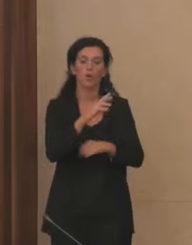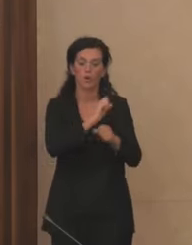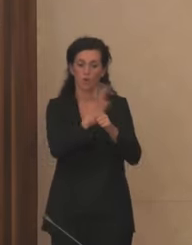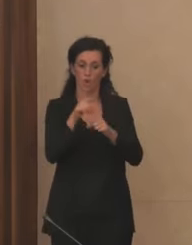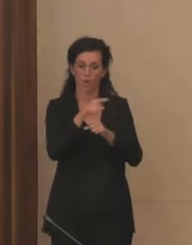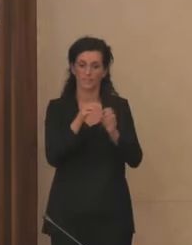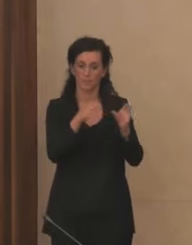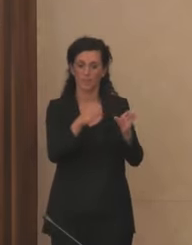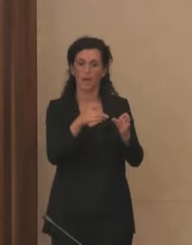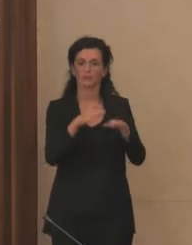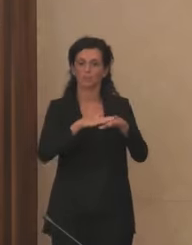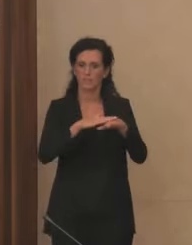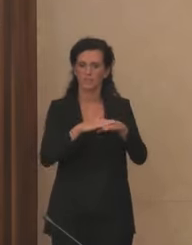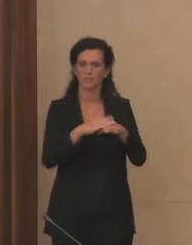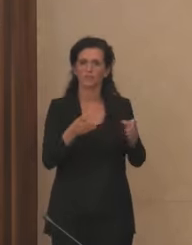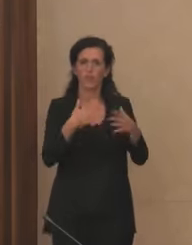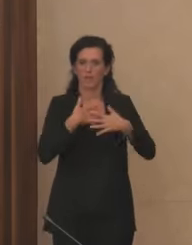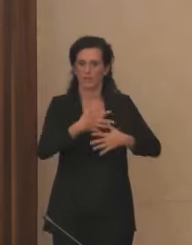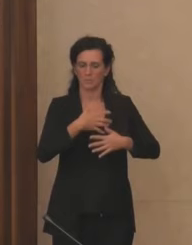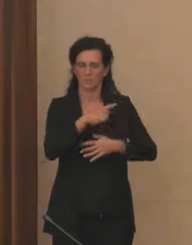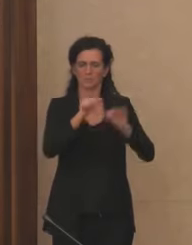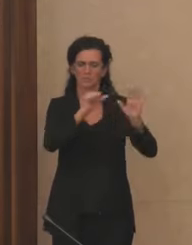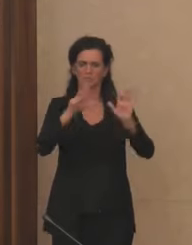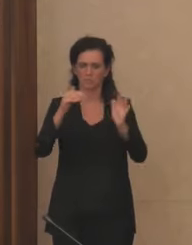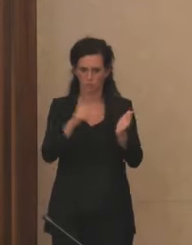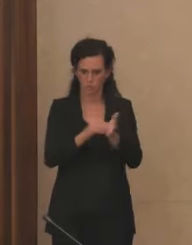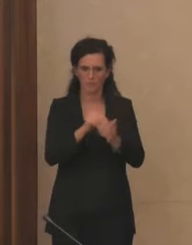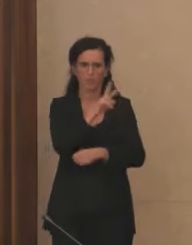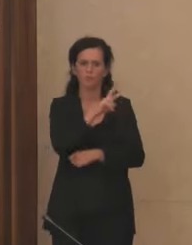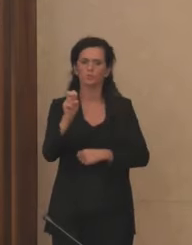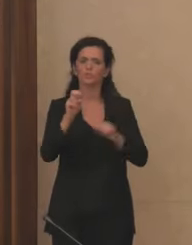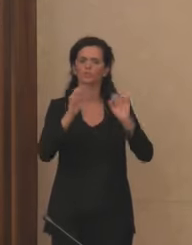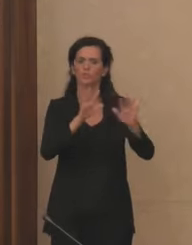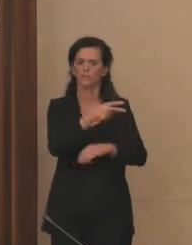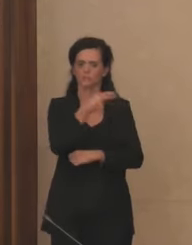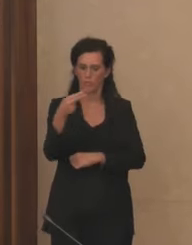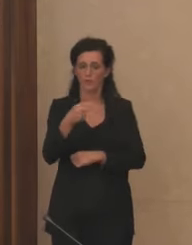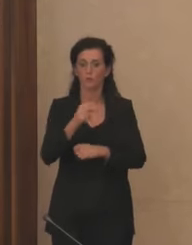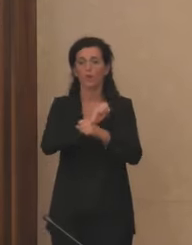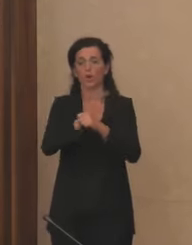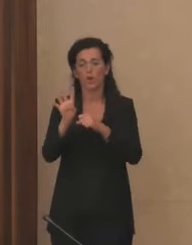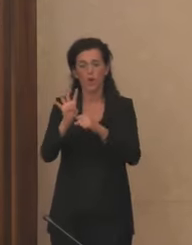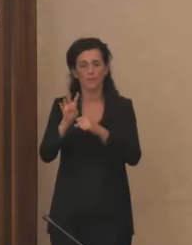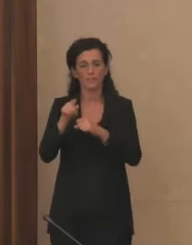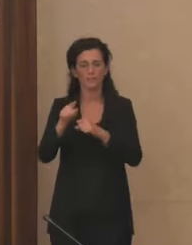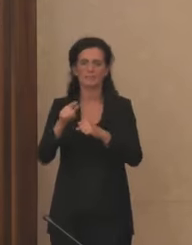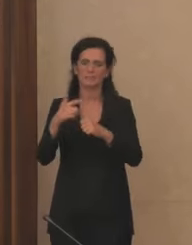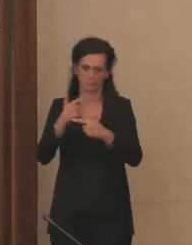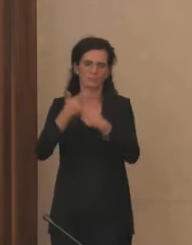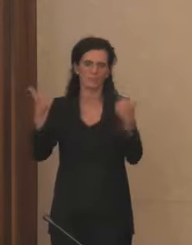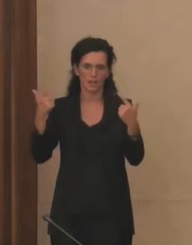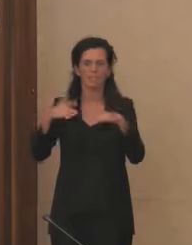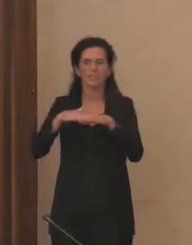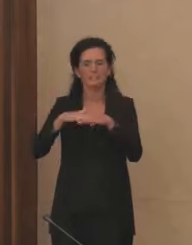rianimazione sono 68.810 euro. e Covid critico 30 giorni servizio